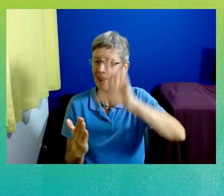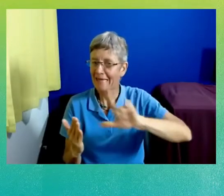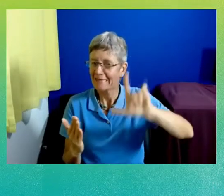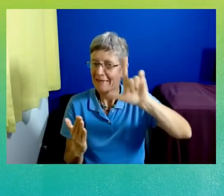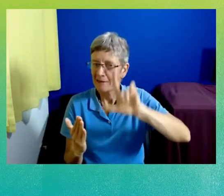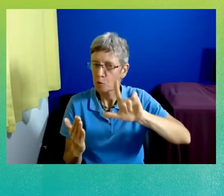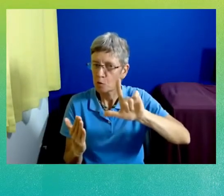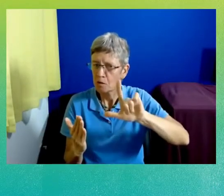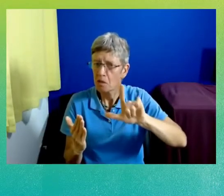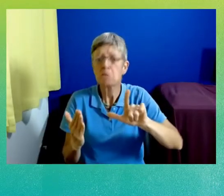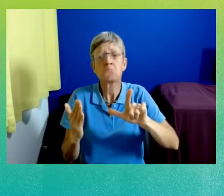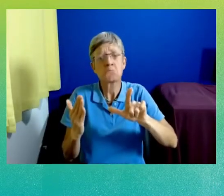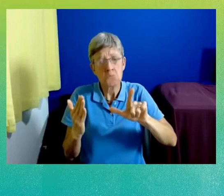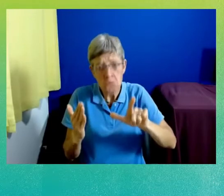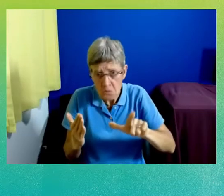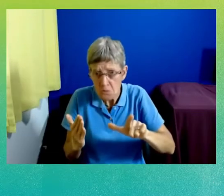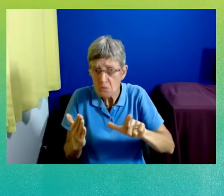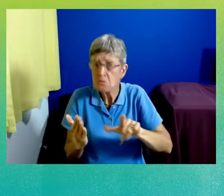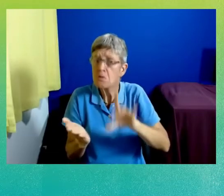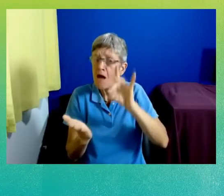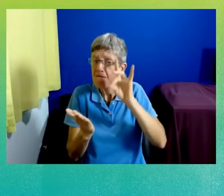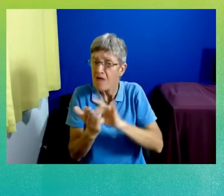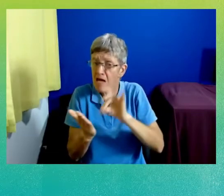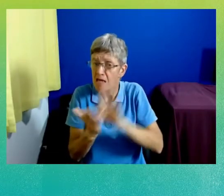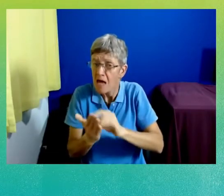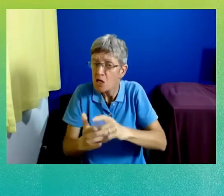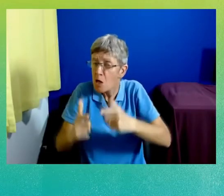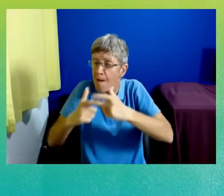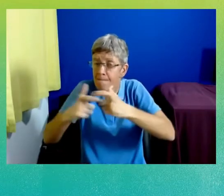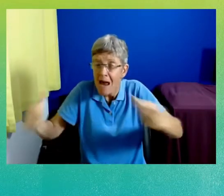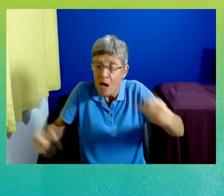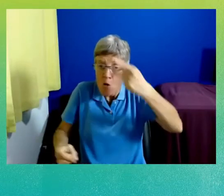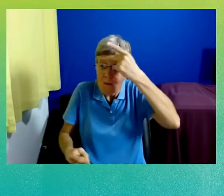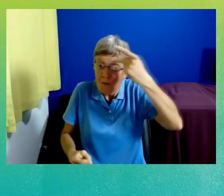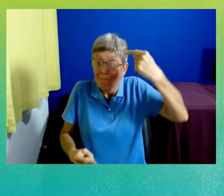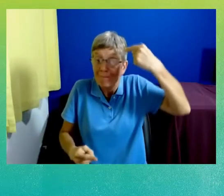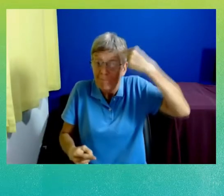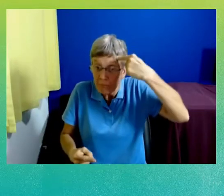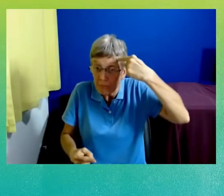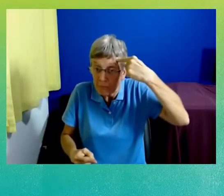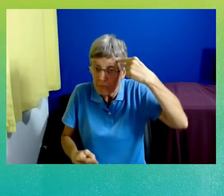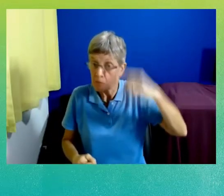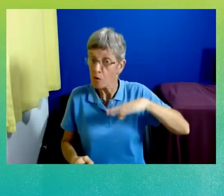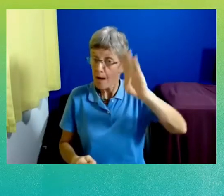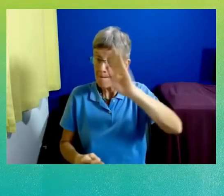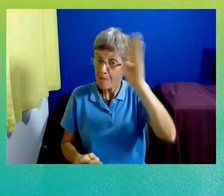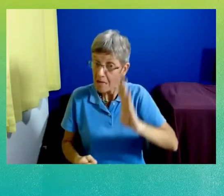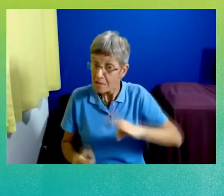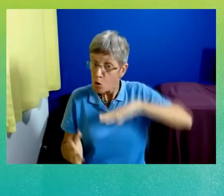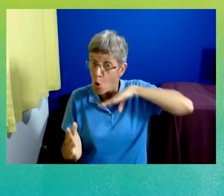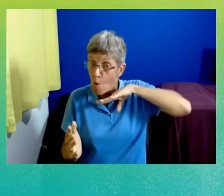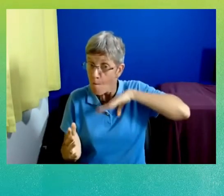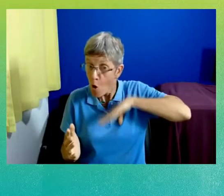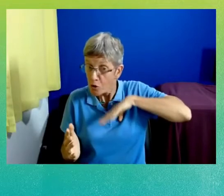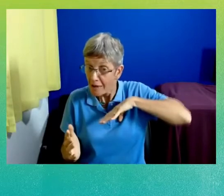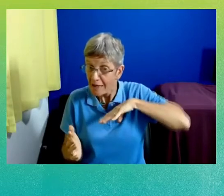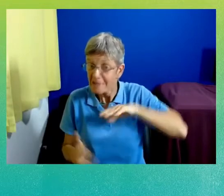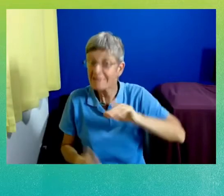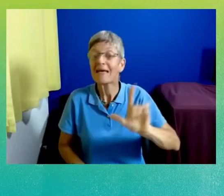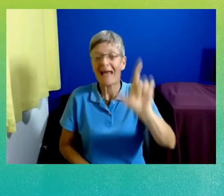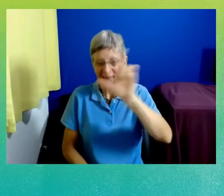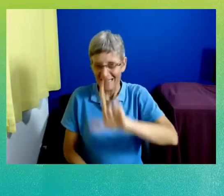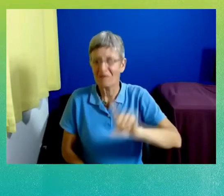ler continuamente, e isso é literatura. Na verdade, a maioria das pessoas pensam